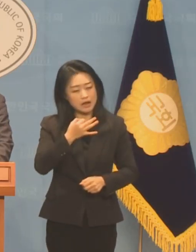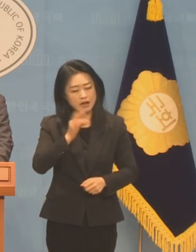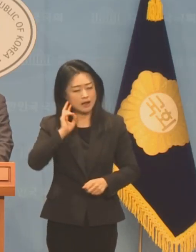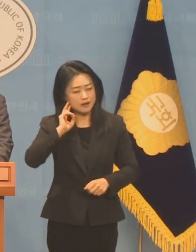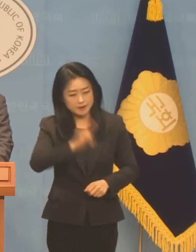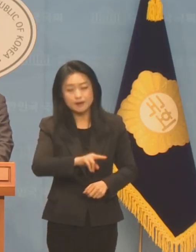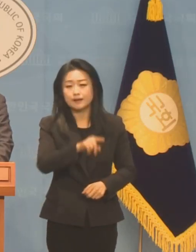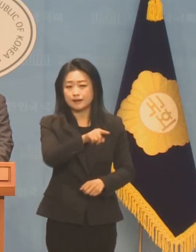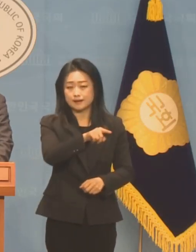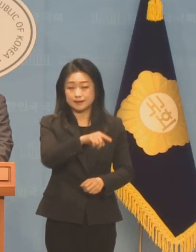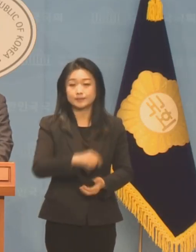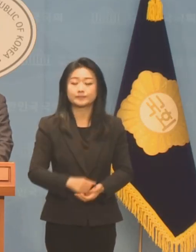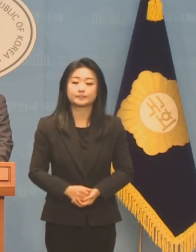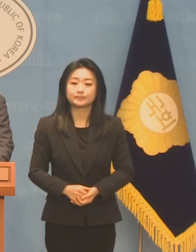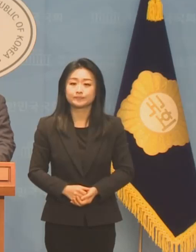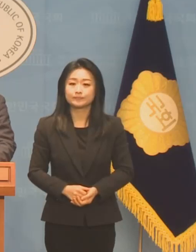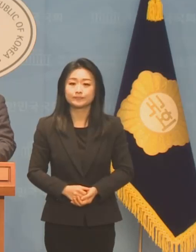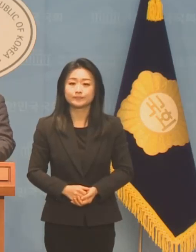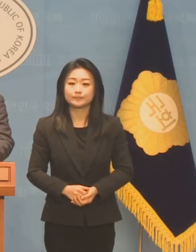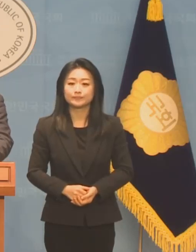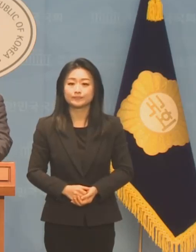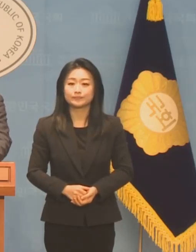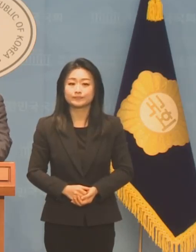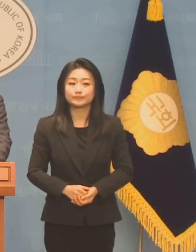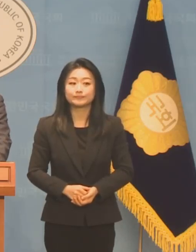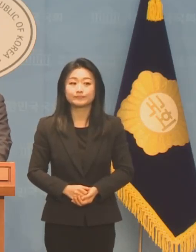이상도 이하도 아닙니다.